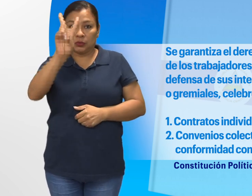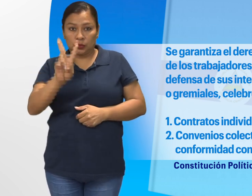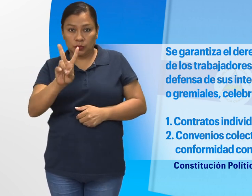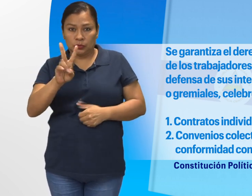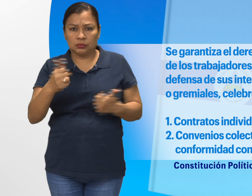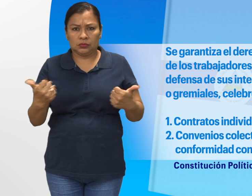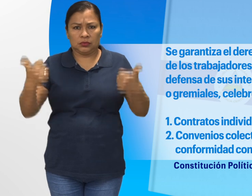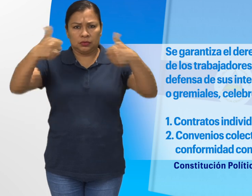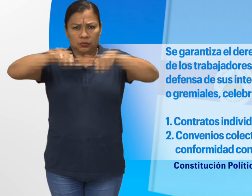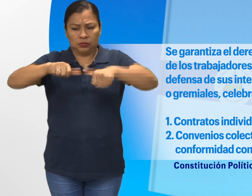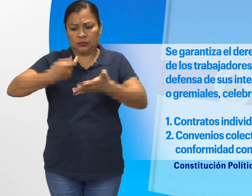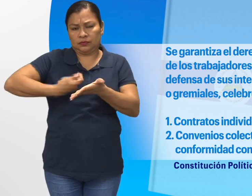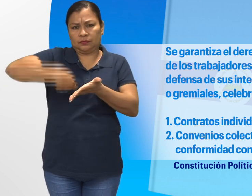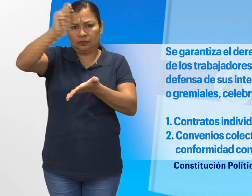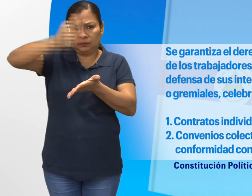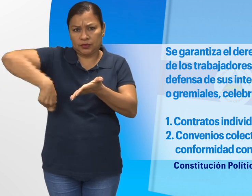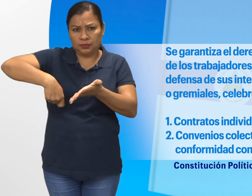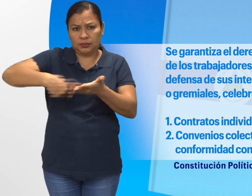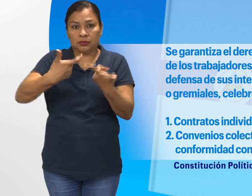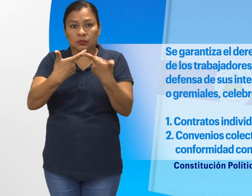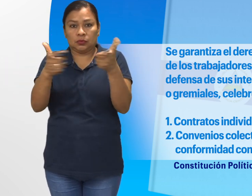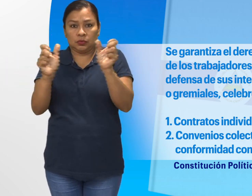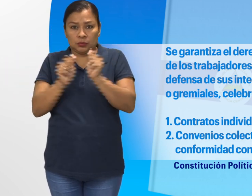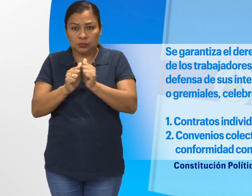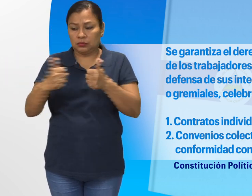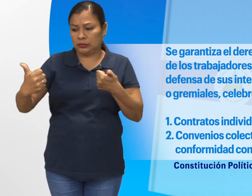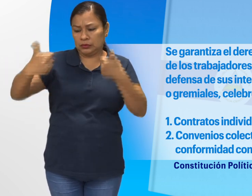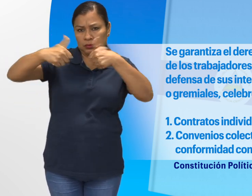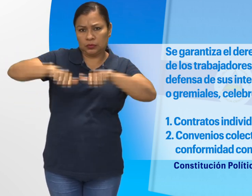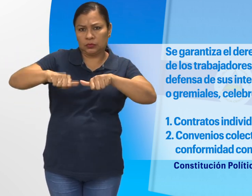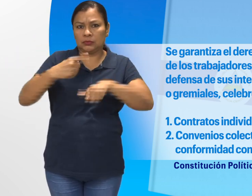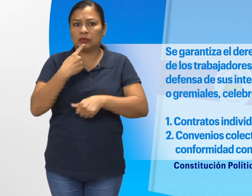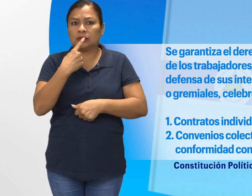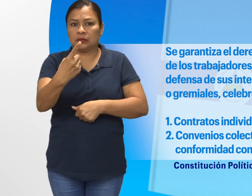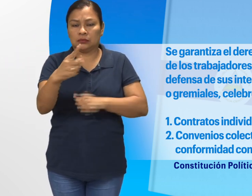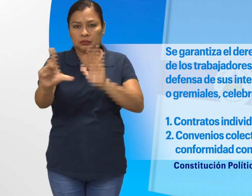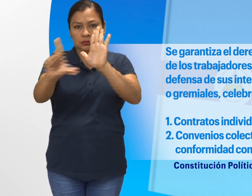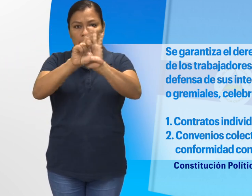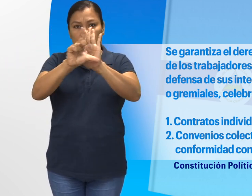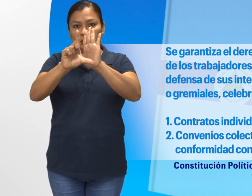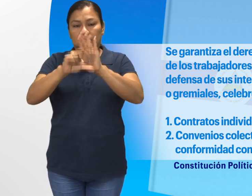2. Convenios colectivos, ambos de conformidad con la ley.